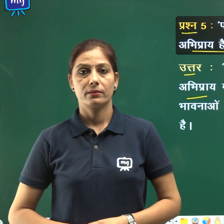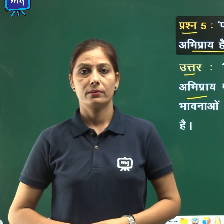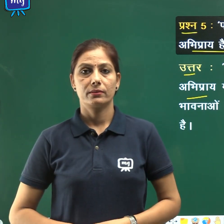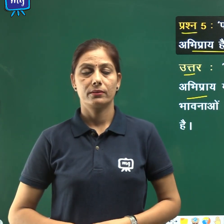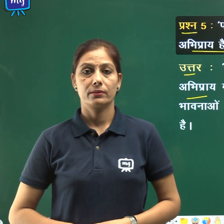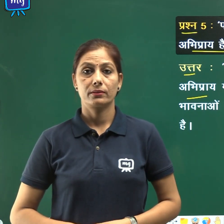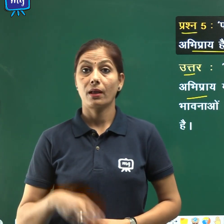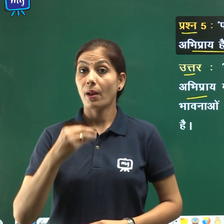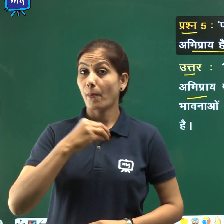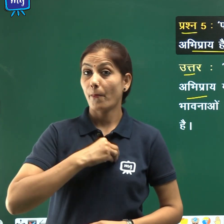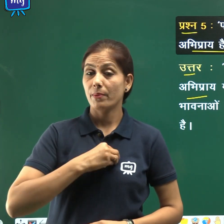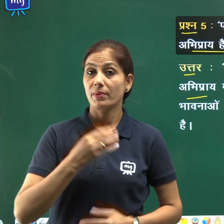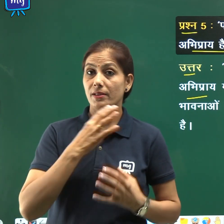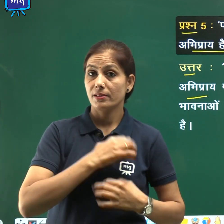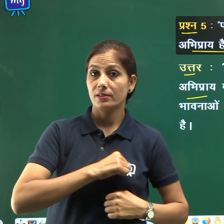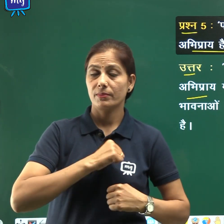मन में छिपी